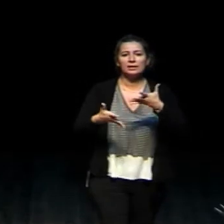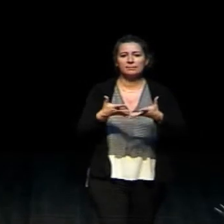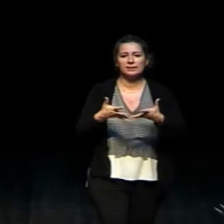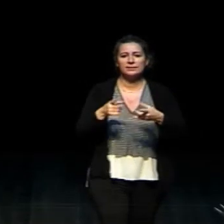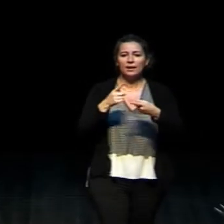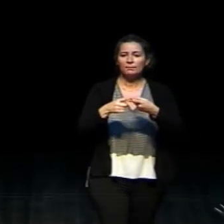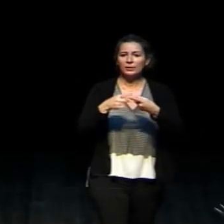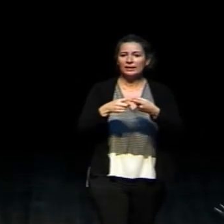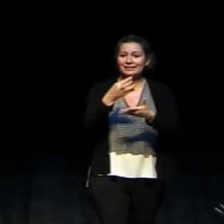na produção.